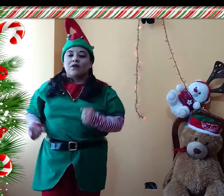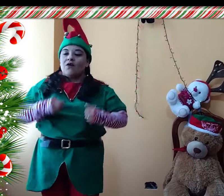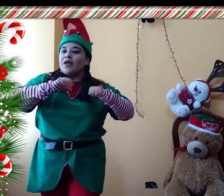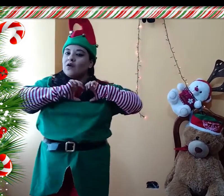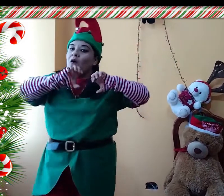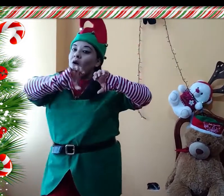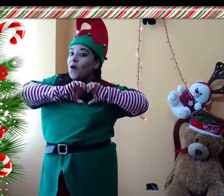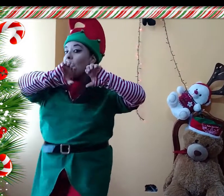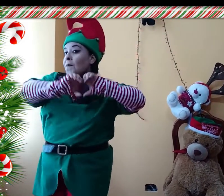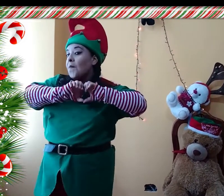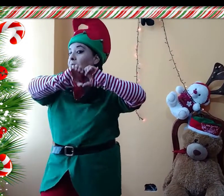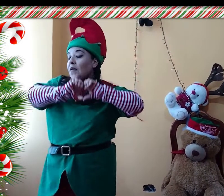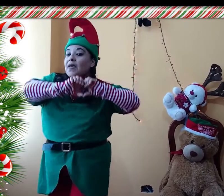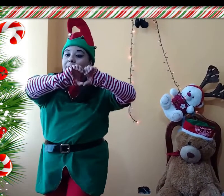agitando el corazón.